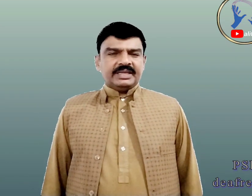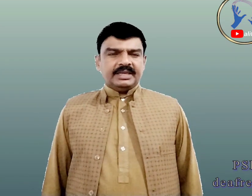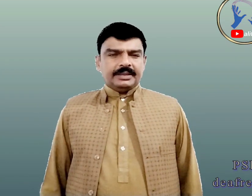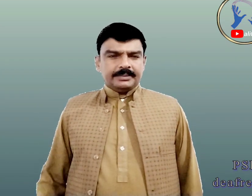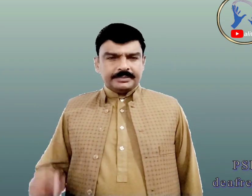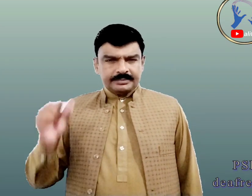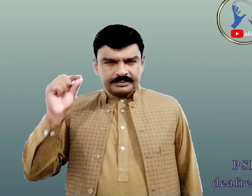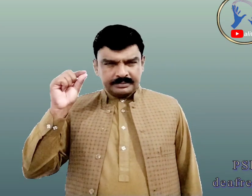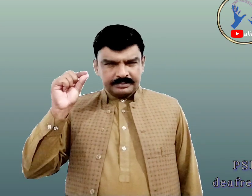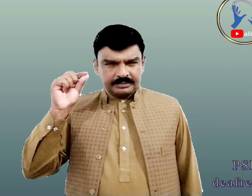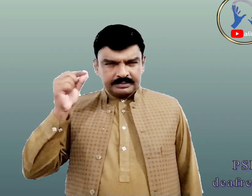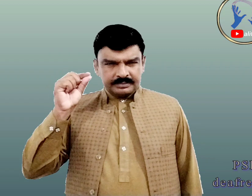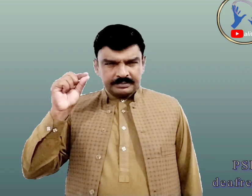टिनी,